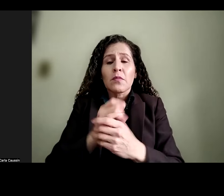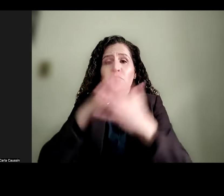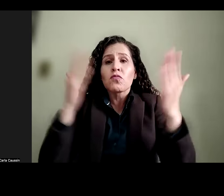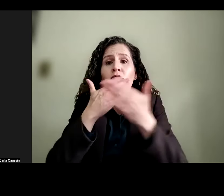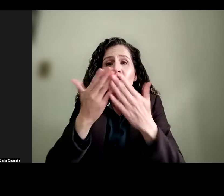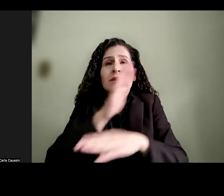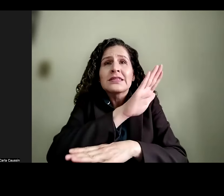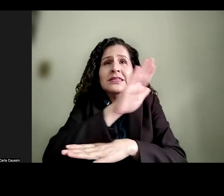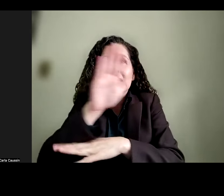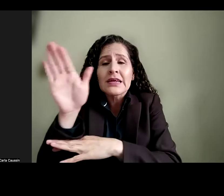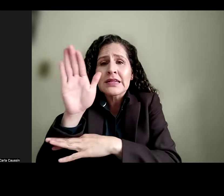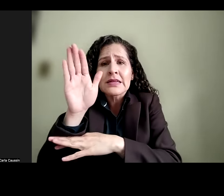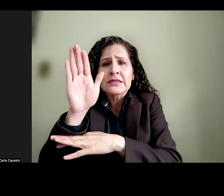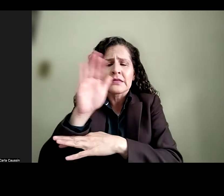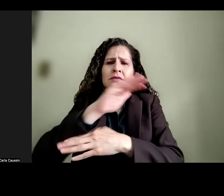Please continue.